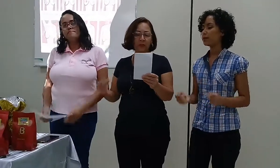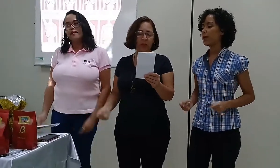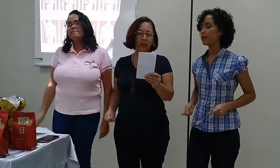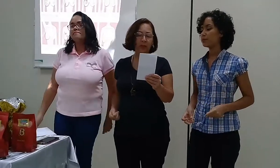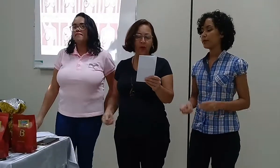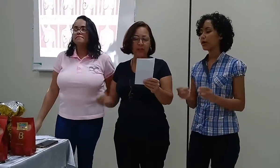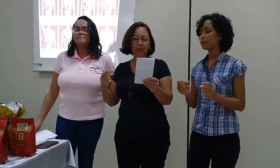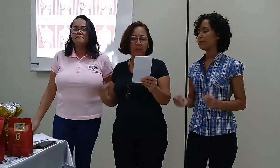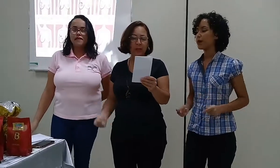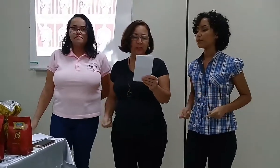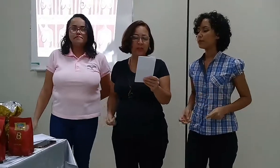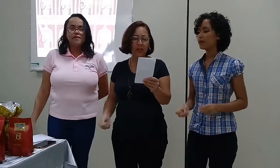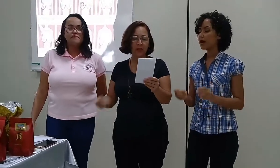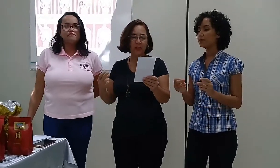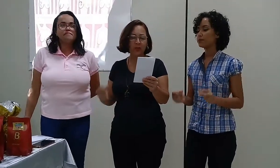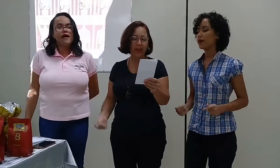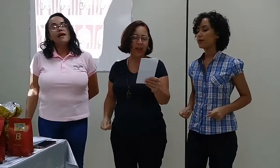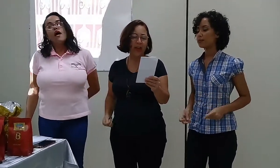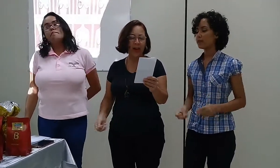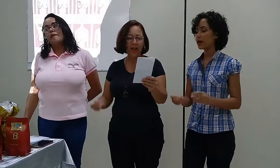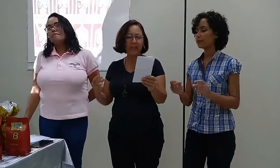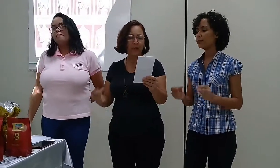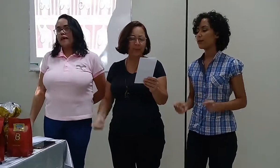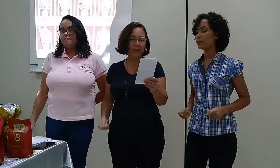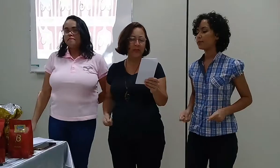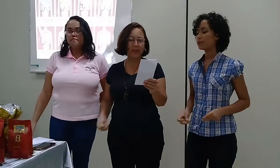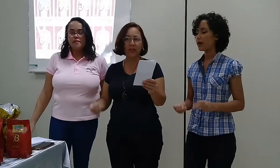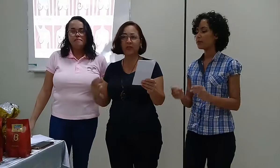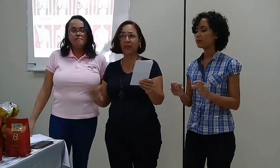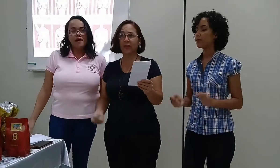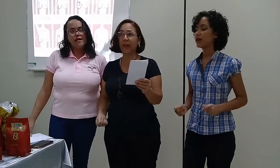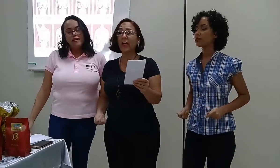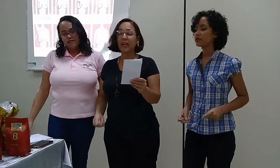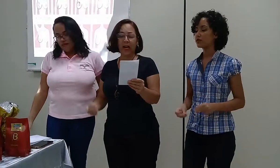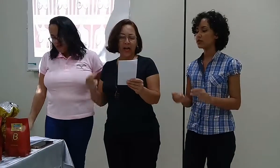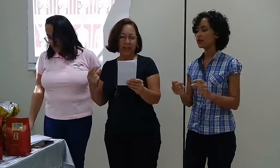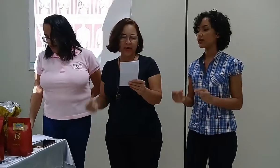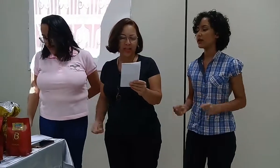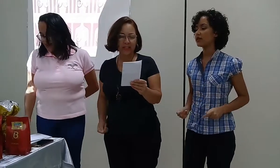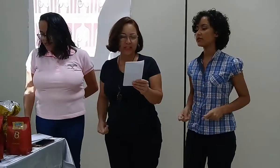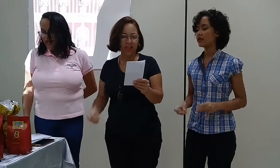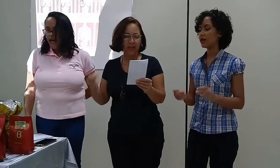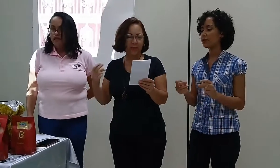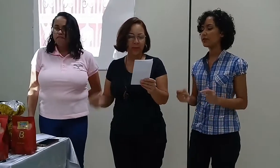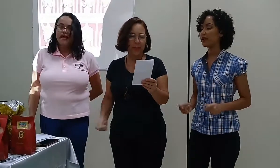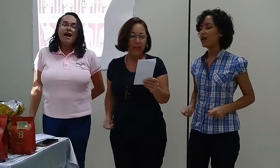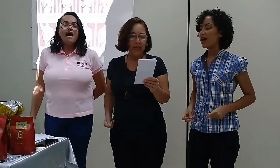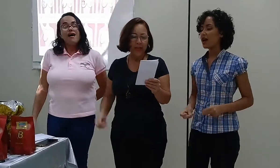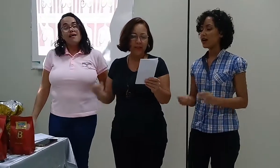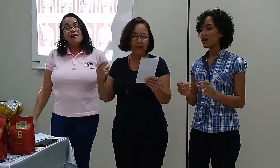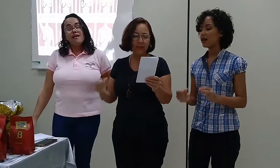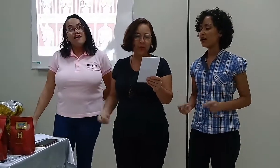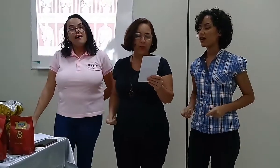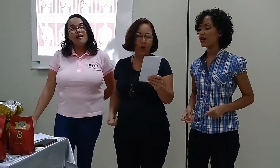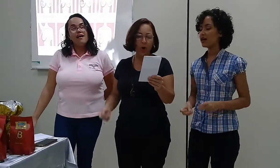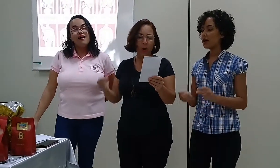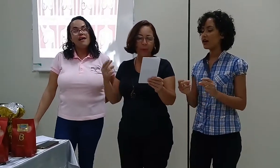ter força, é preciso ter raça, é preciso ter gana sempre. Quem traz no corpo